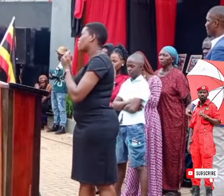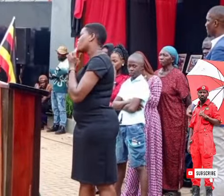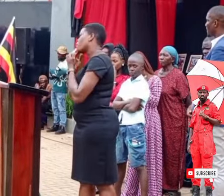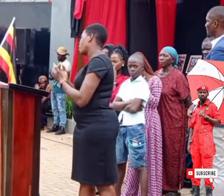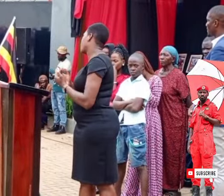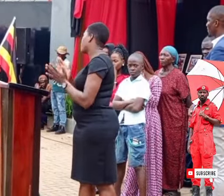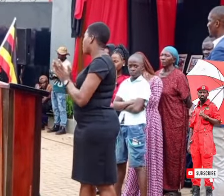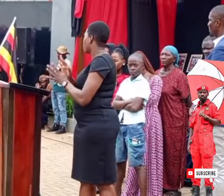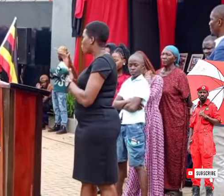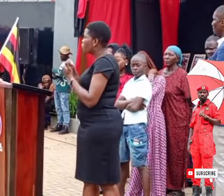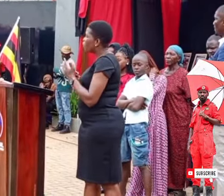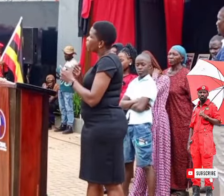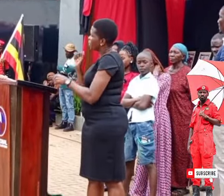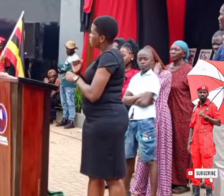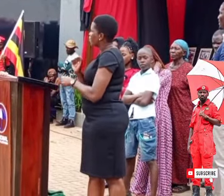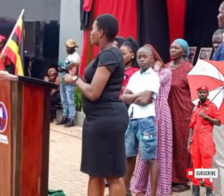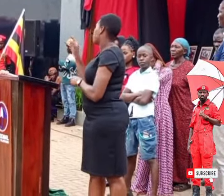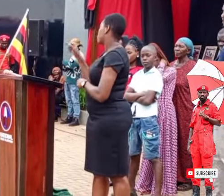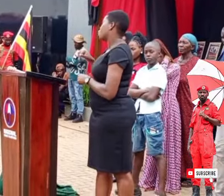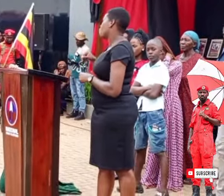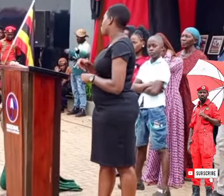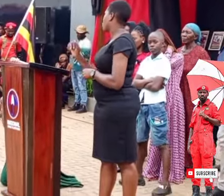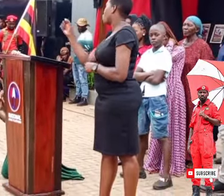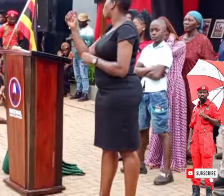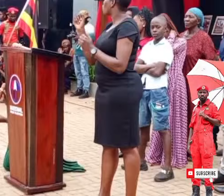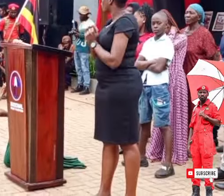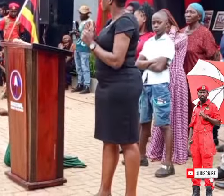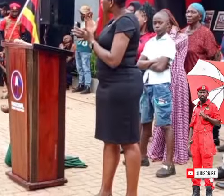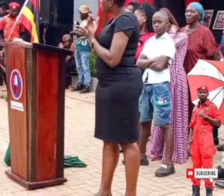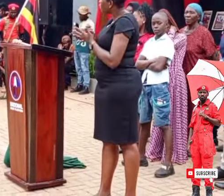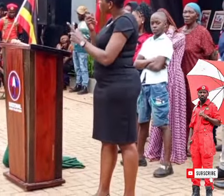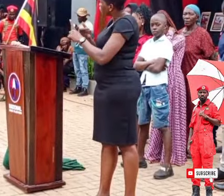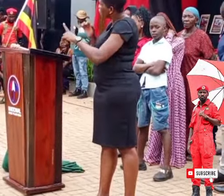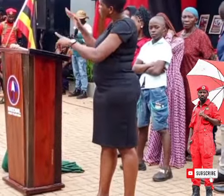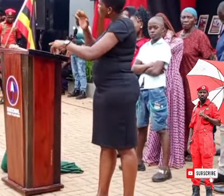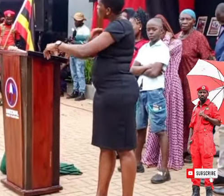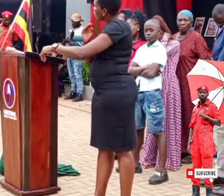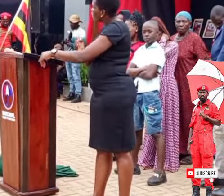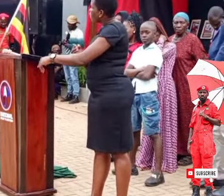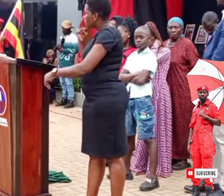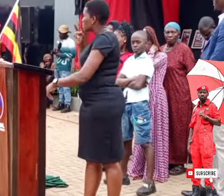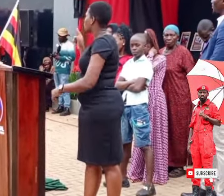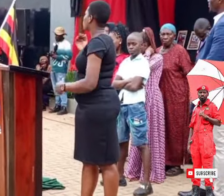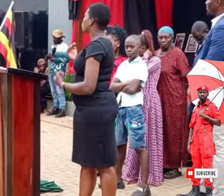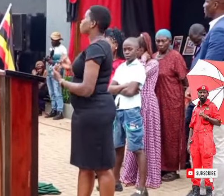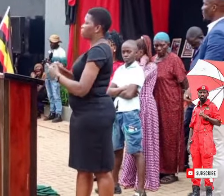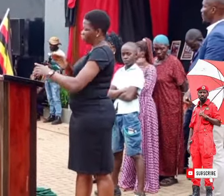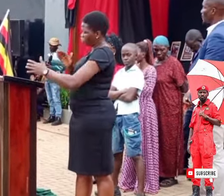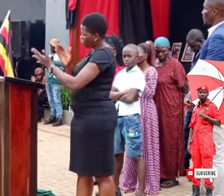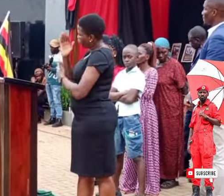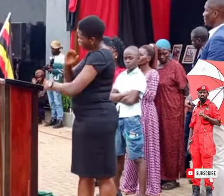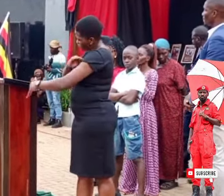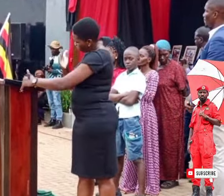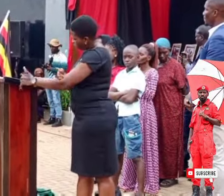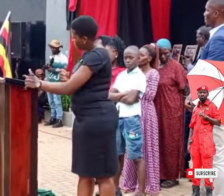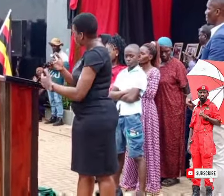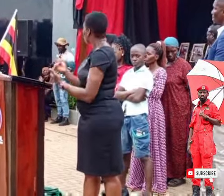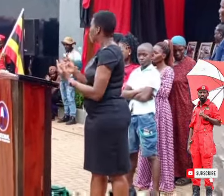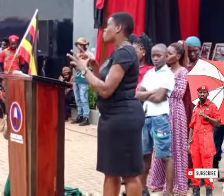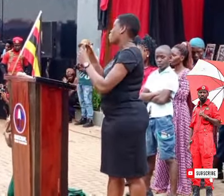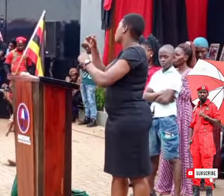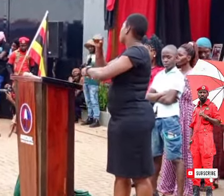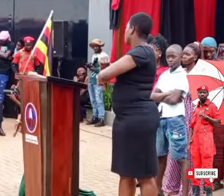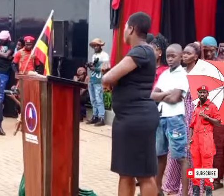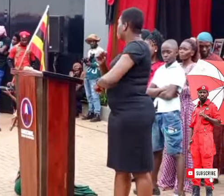mwemune bonabona bootambula nabo kubanga mutufu gabadde maanyi go okulaga abaana bano bayingirako mu masomero